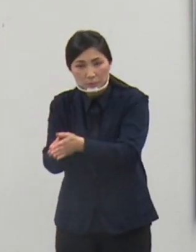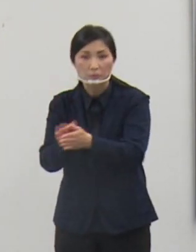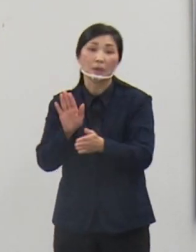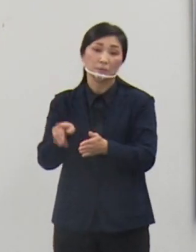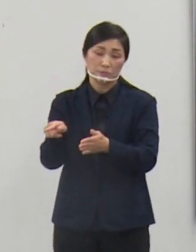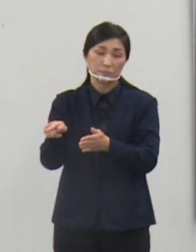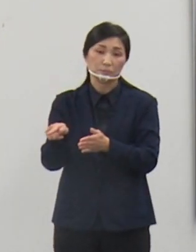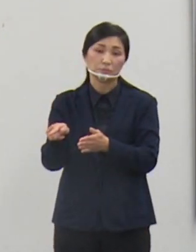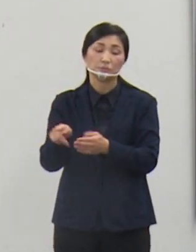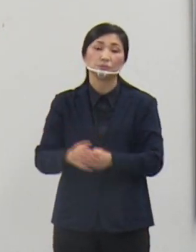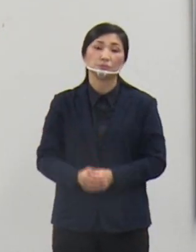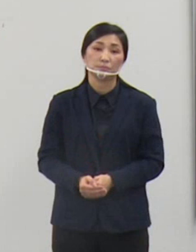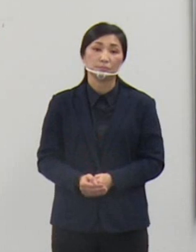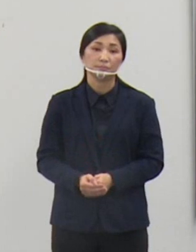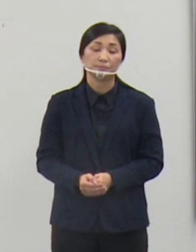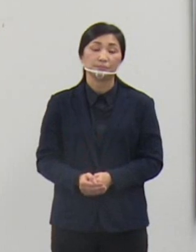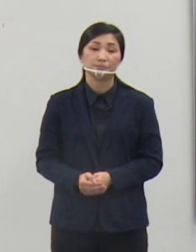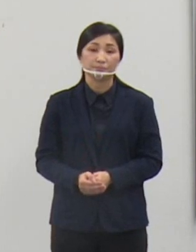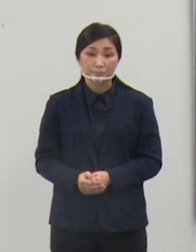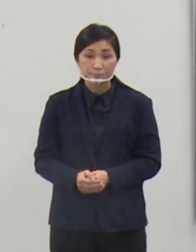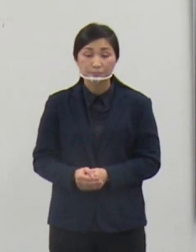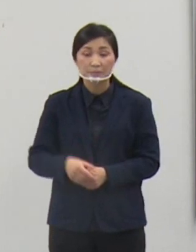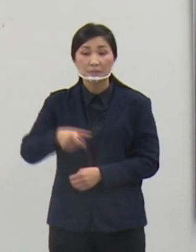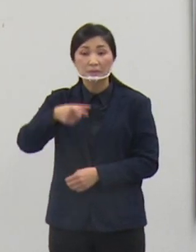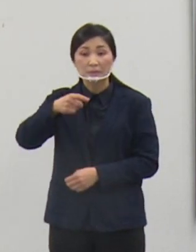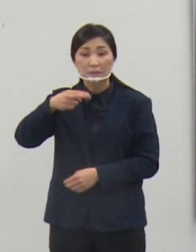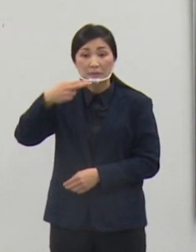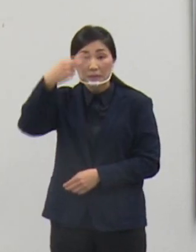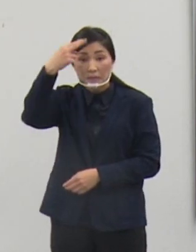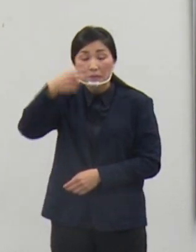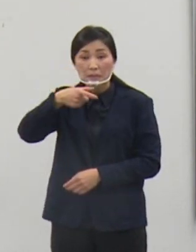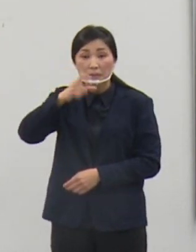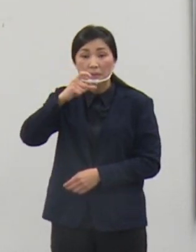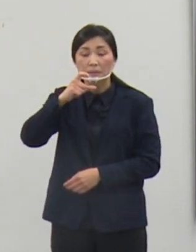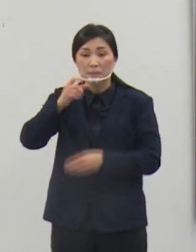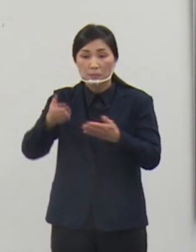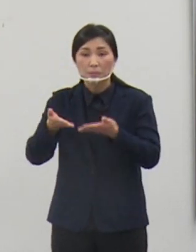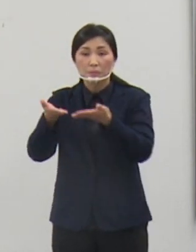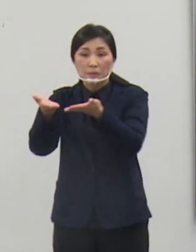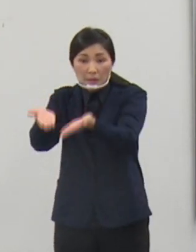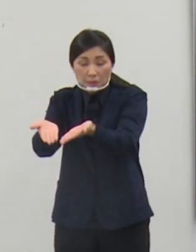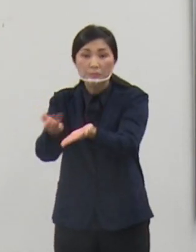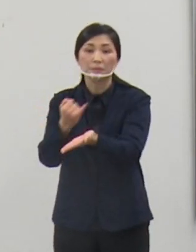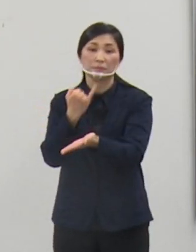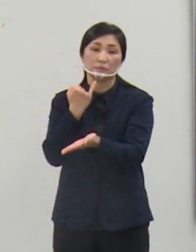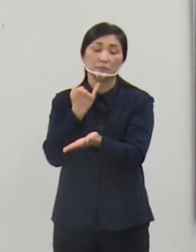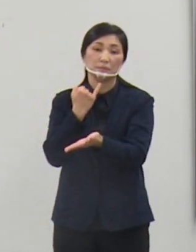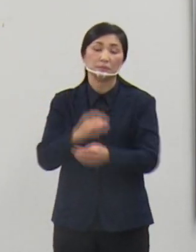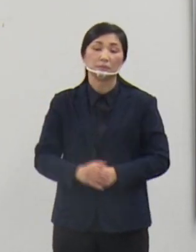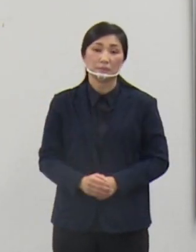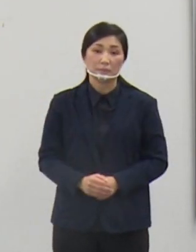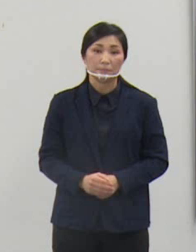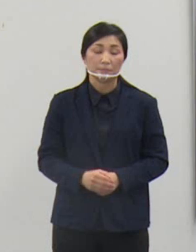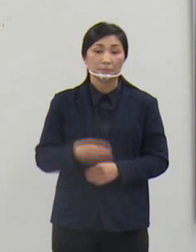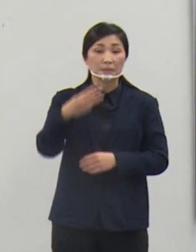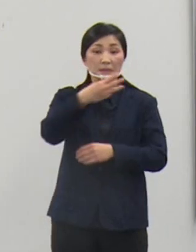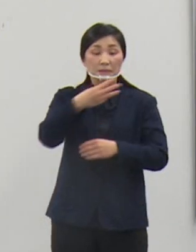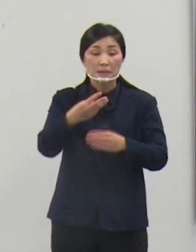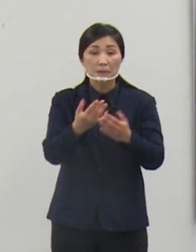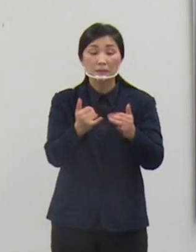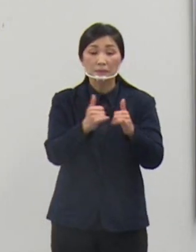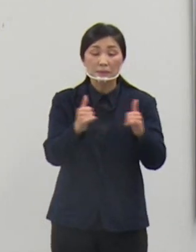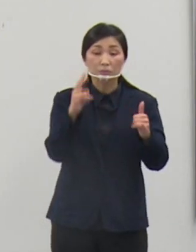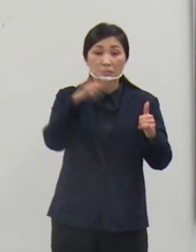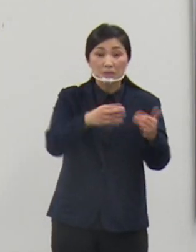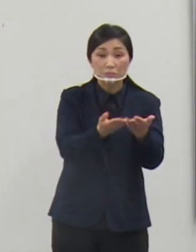。その際に酒類の提供は可能ということにいたします。なお第三者認証店に対